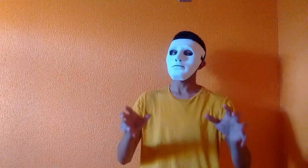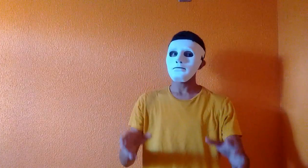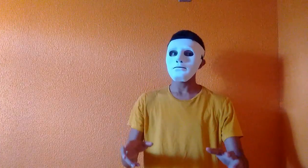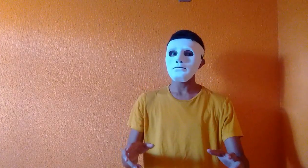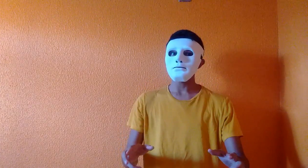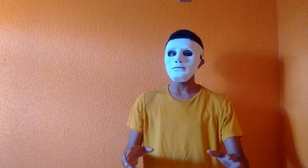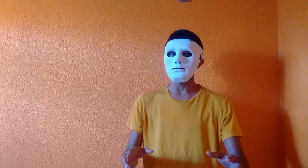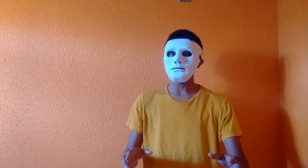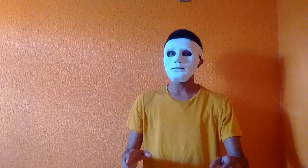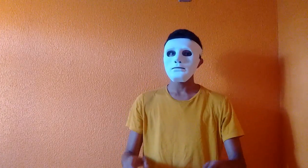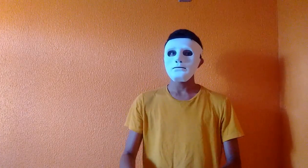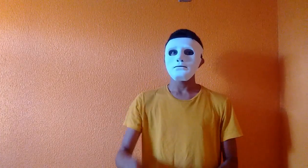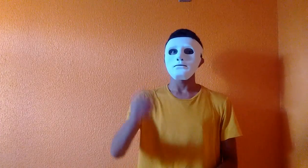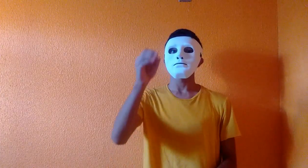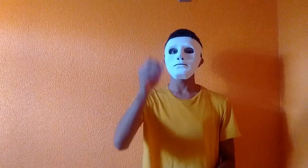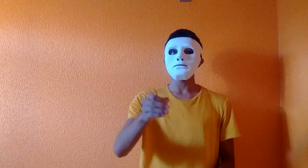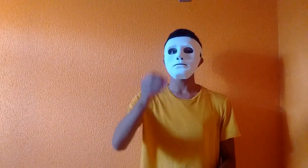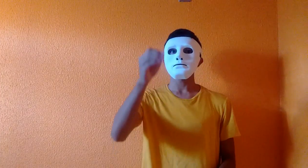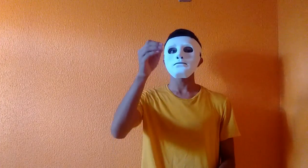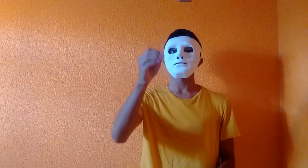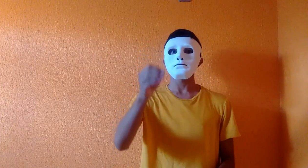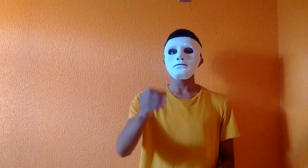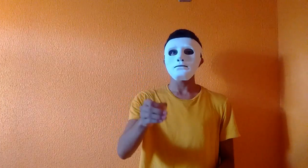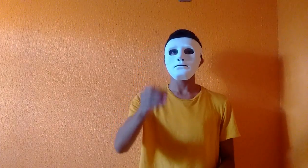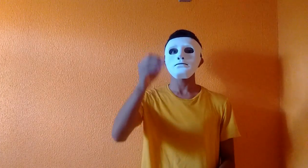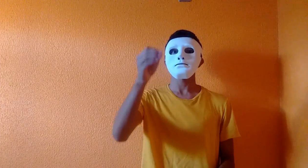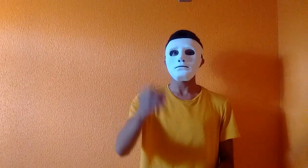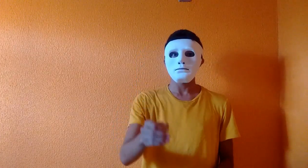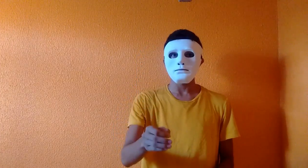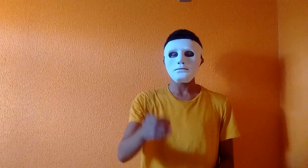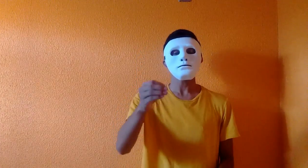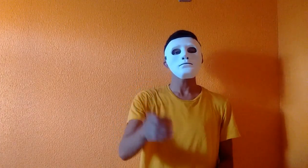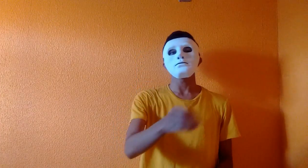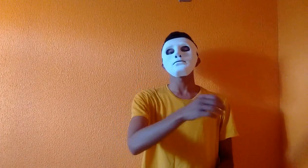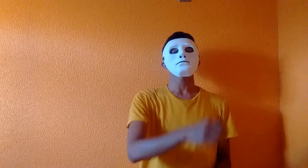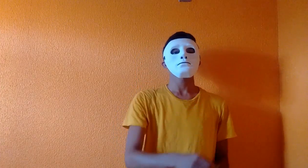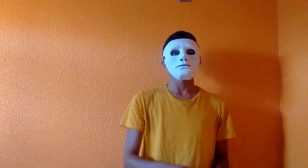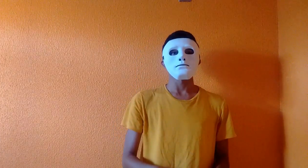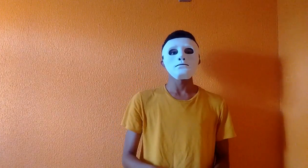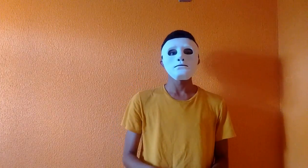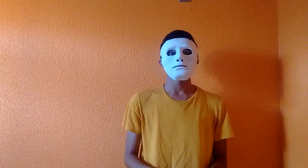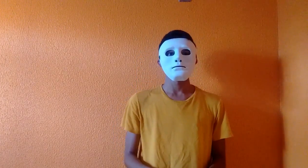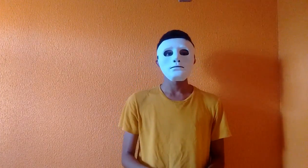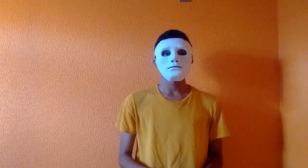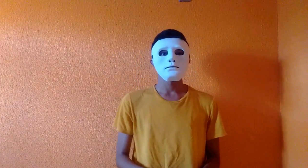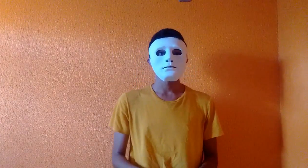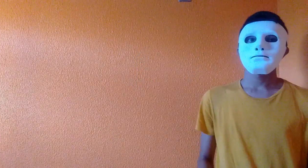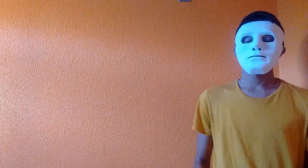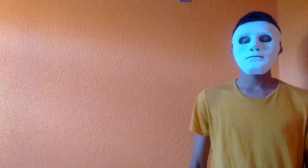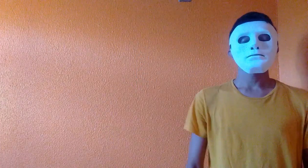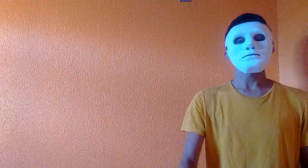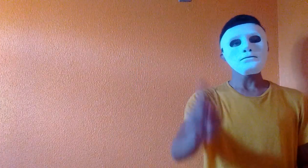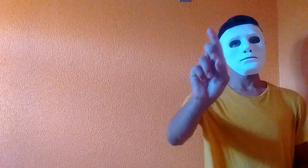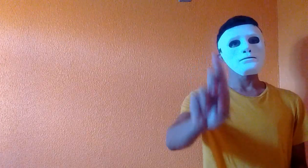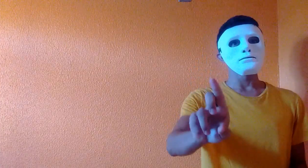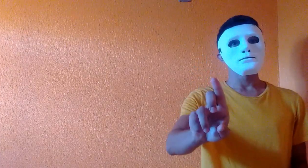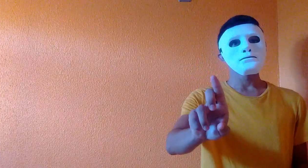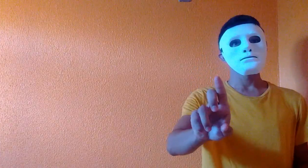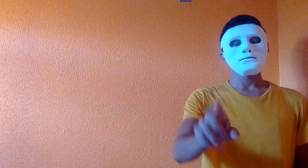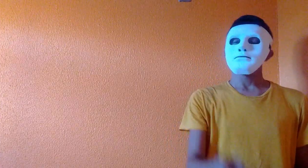de consumir, opte pela preparada na hora e bem passada. O ovo